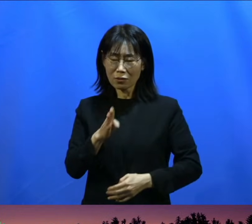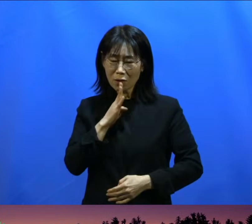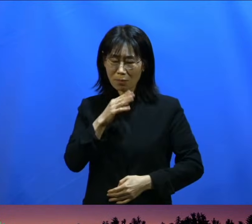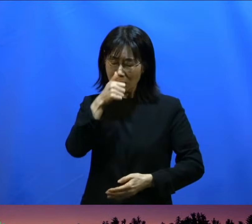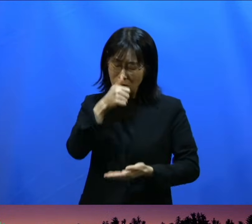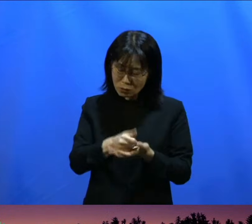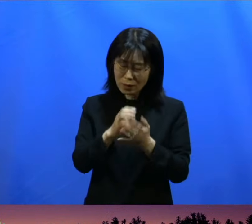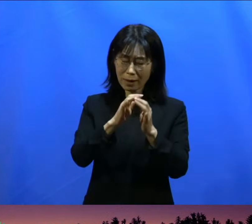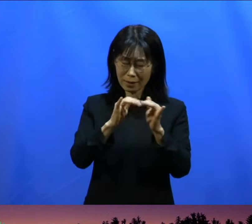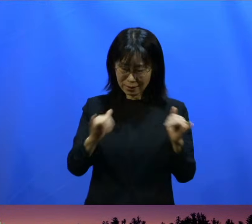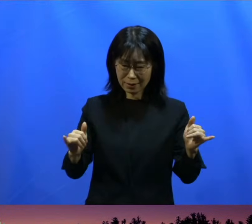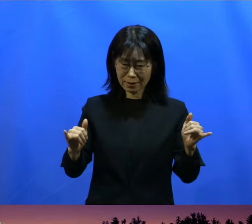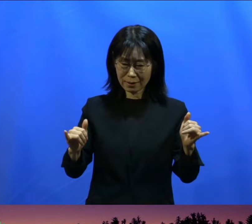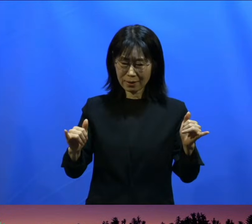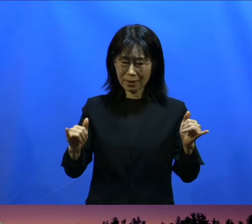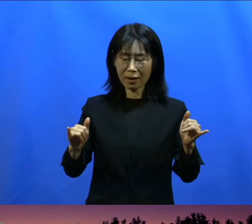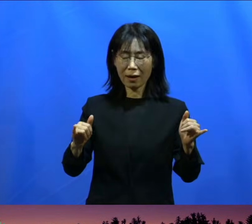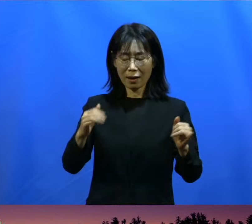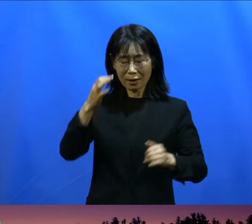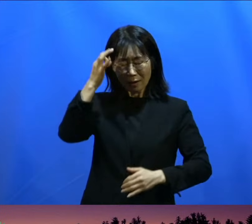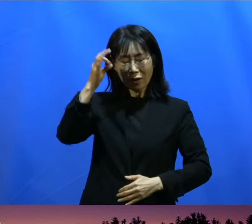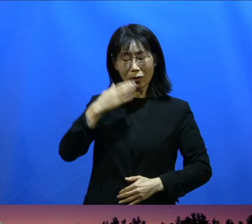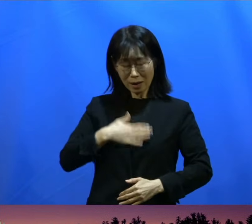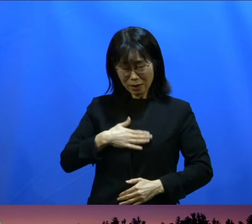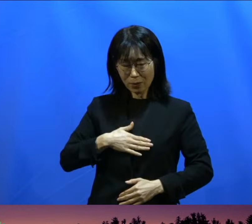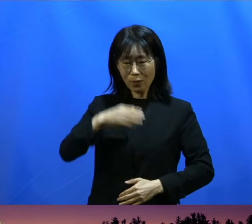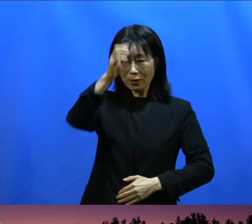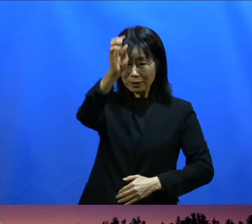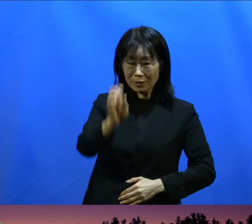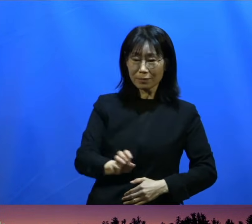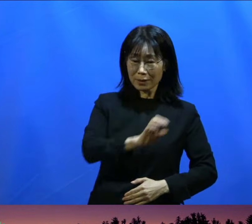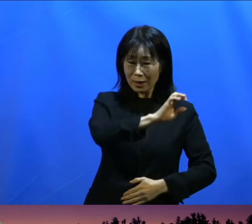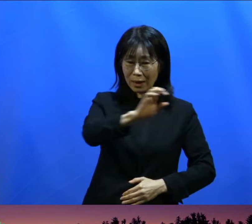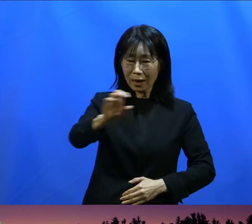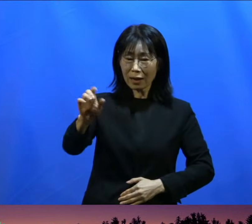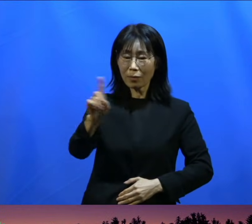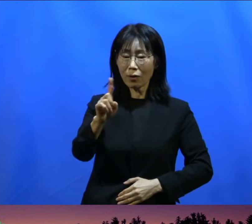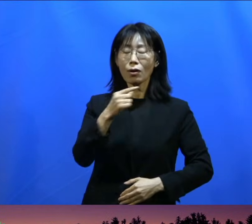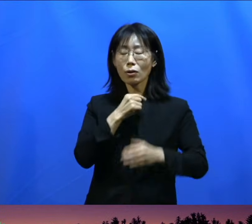자들이에요. 십자가가 우리의 삶의 소망의 이유가 그게 있습니다.